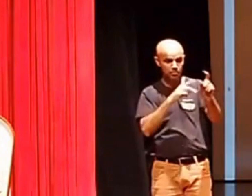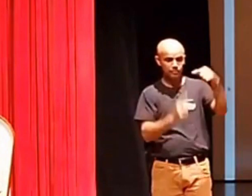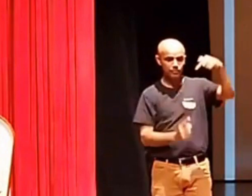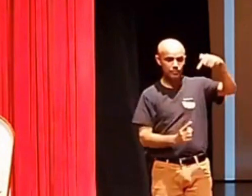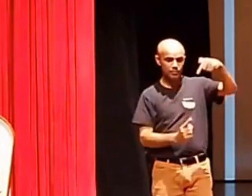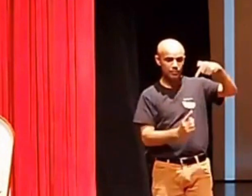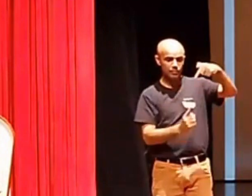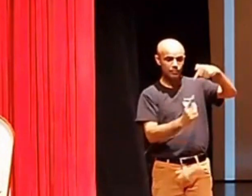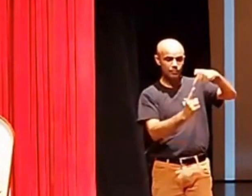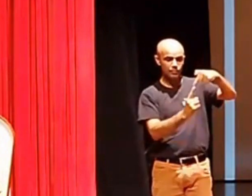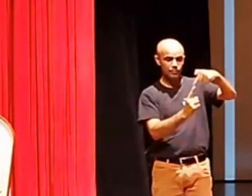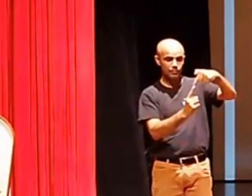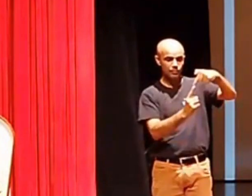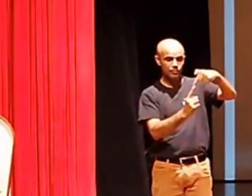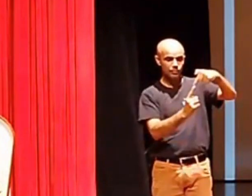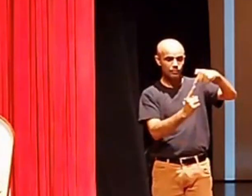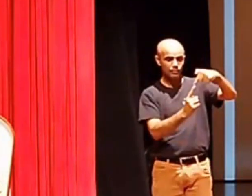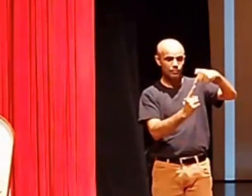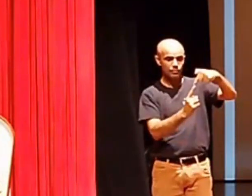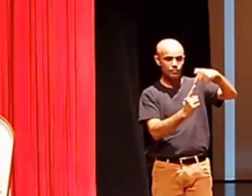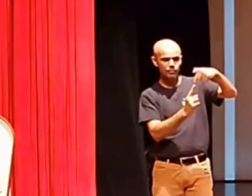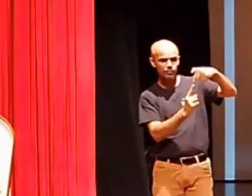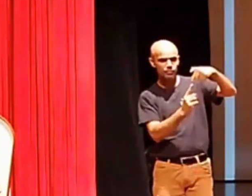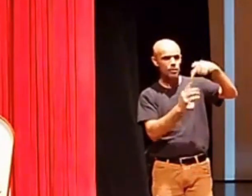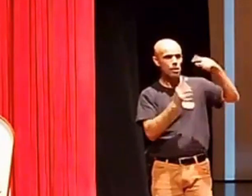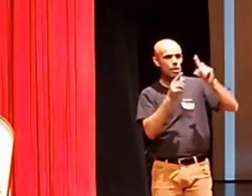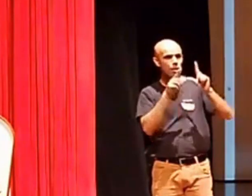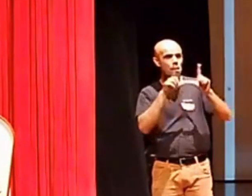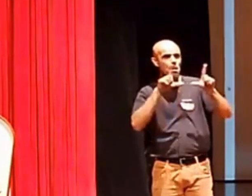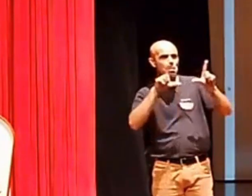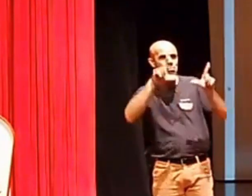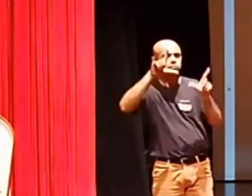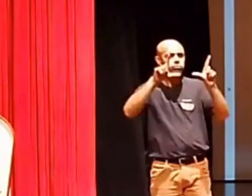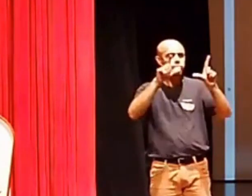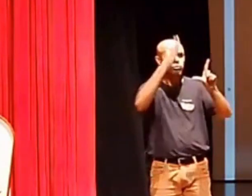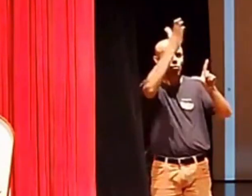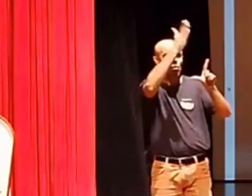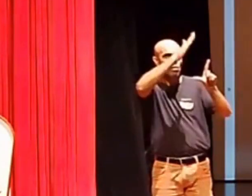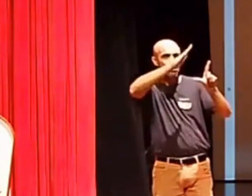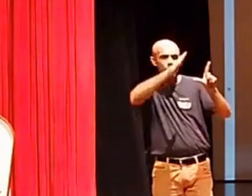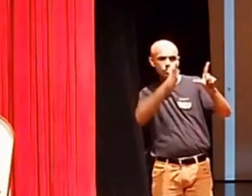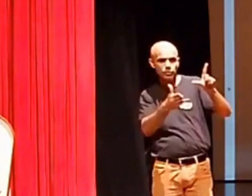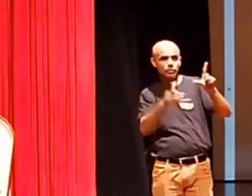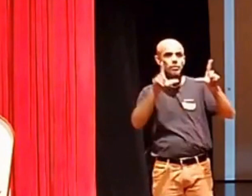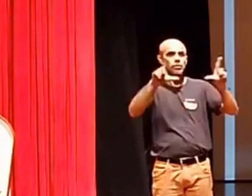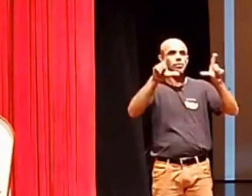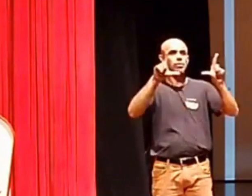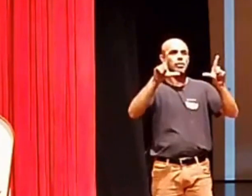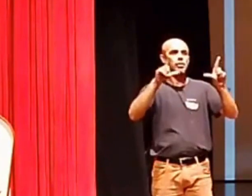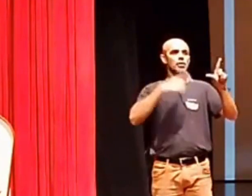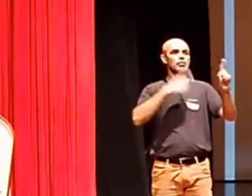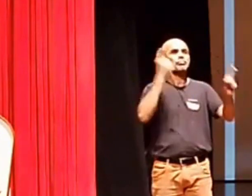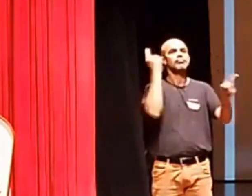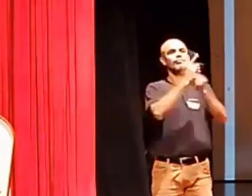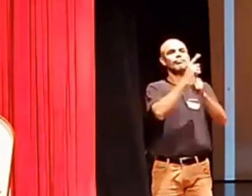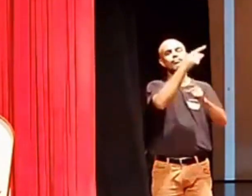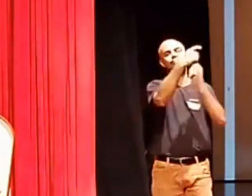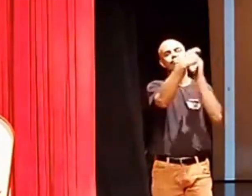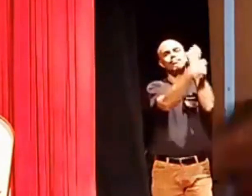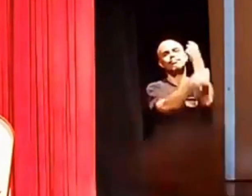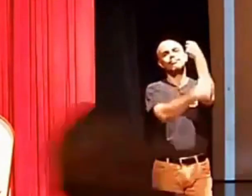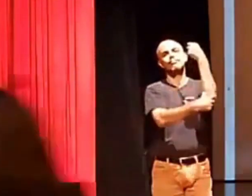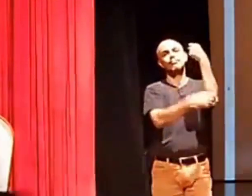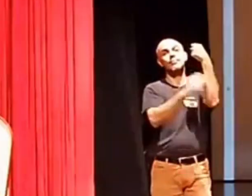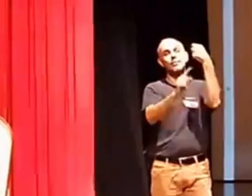cruzar. Quando elas se cruzam, elas dão para a gente um ângulo, uma angulação. A gente só caracteriza como escoliose